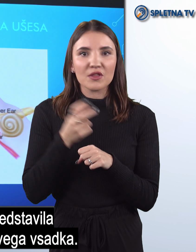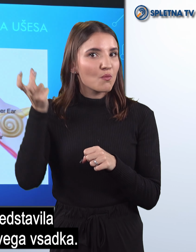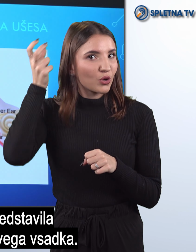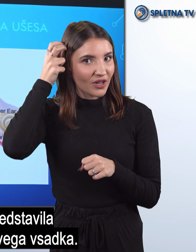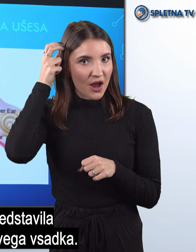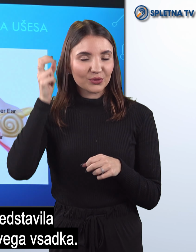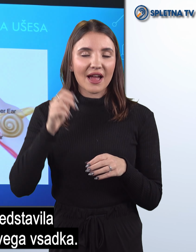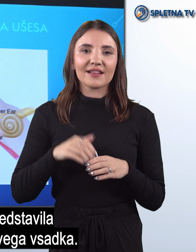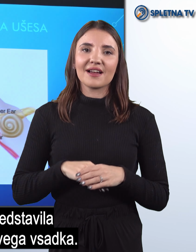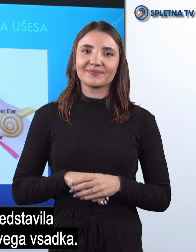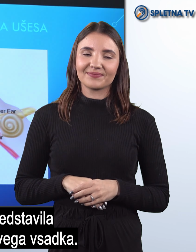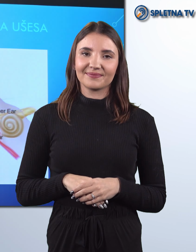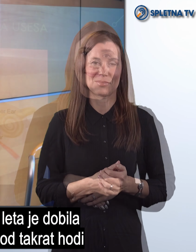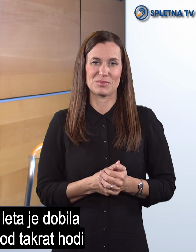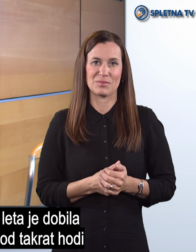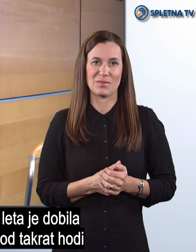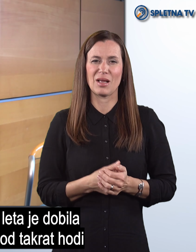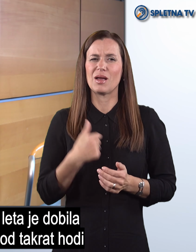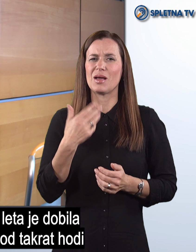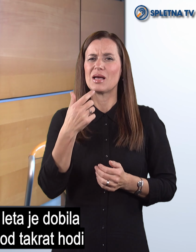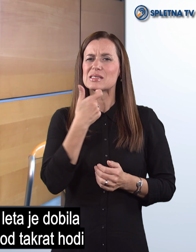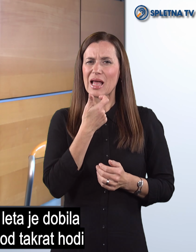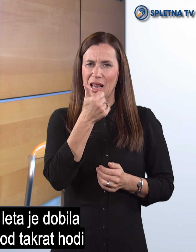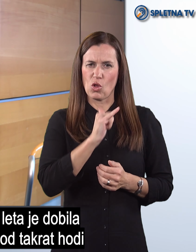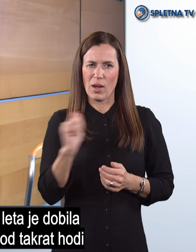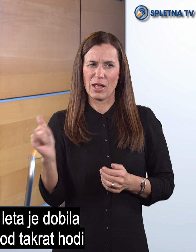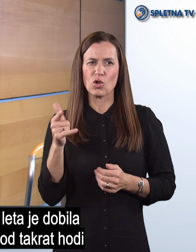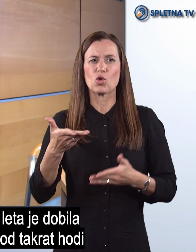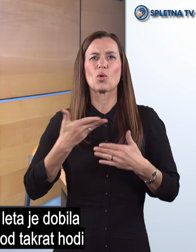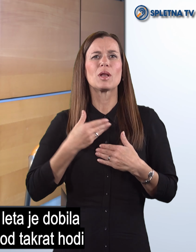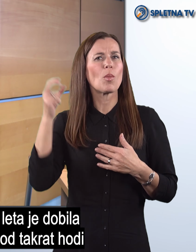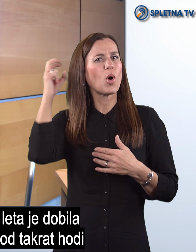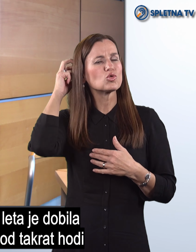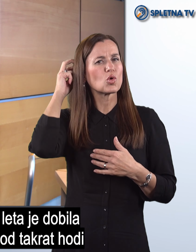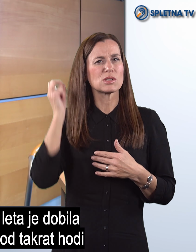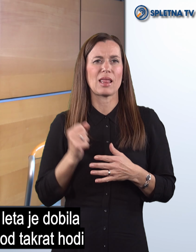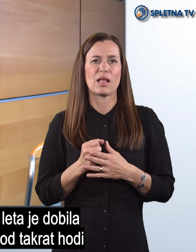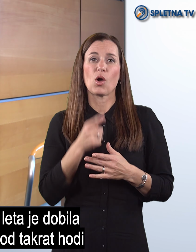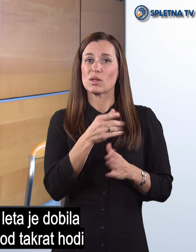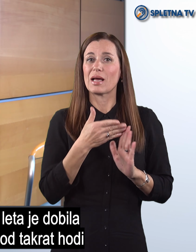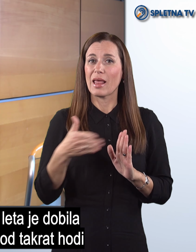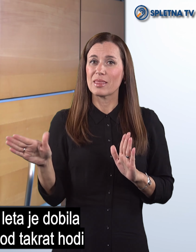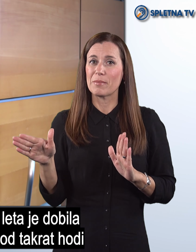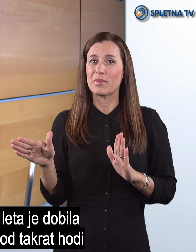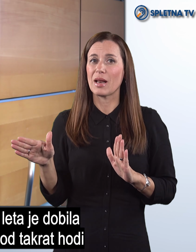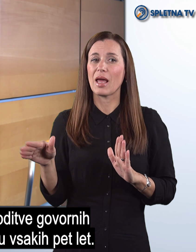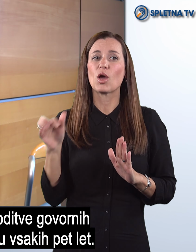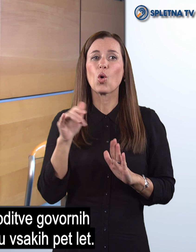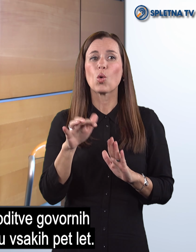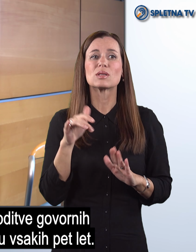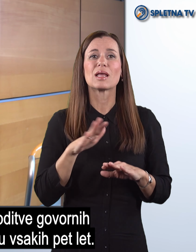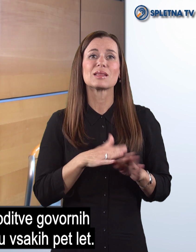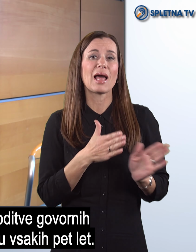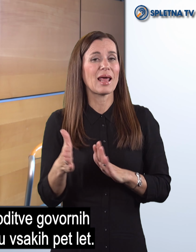predstavila delovanje polževega vsadka. V starosti 1 leta je dobila polžev vsadek in od takrat hodi